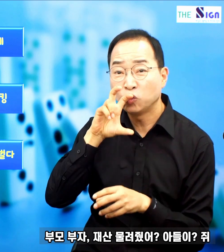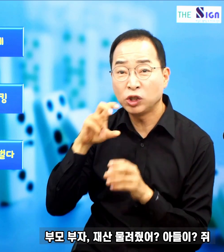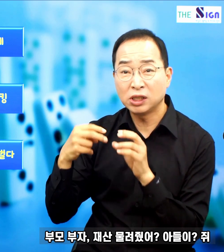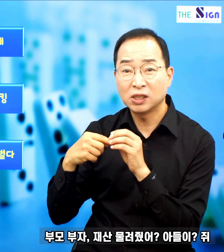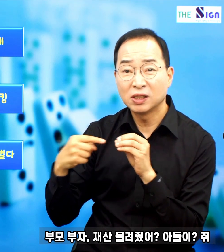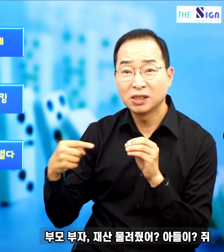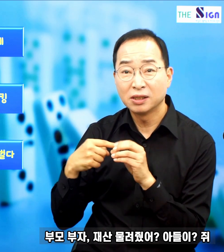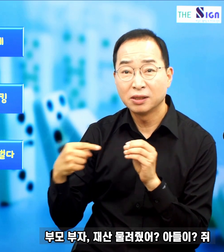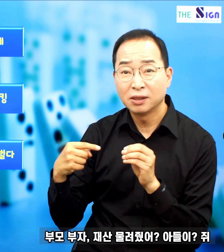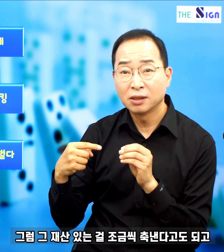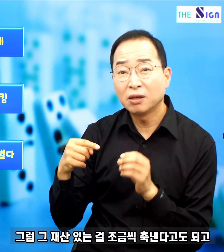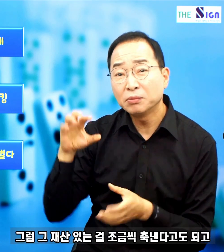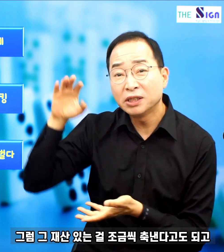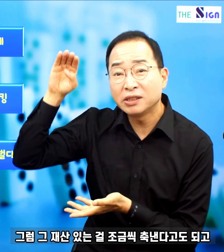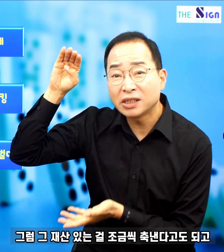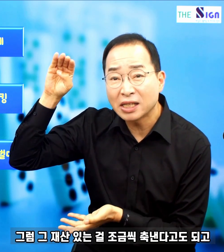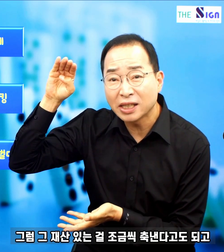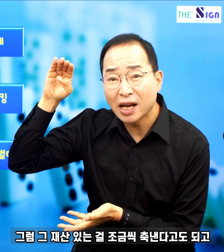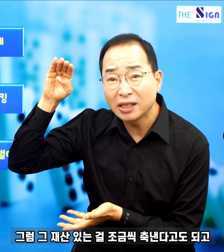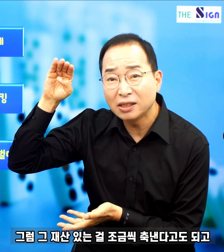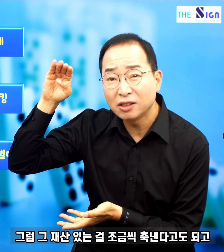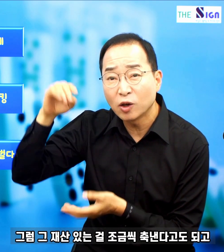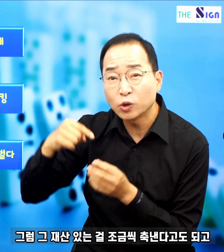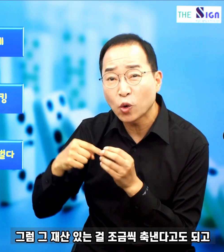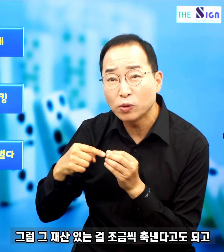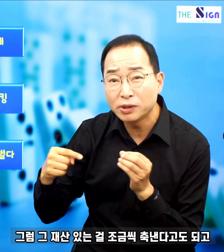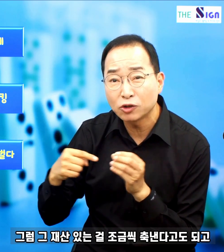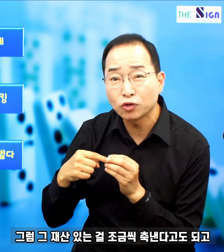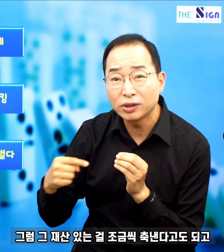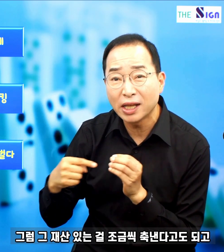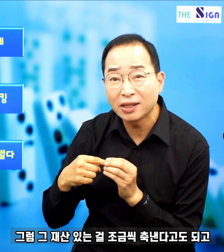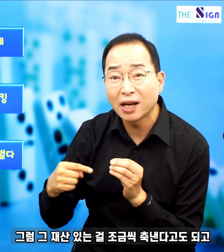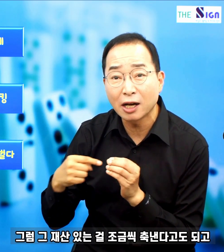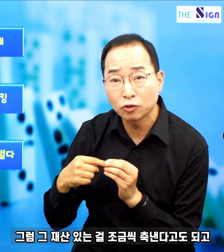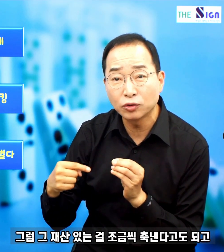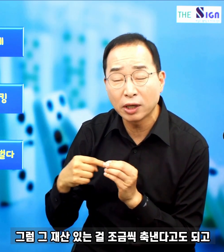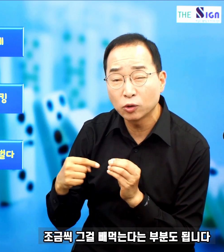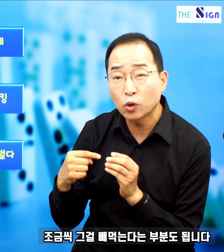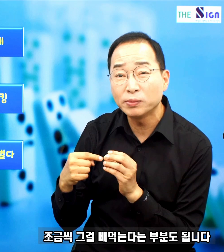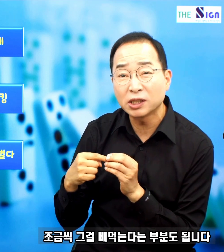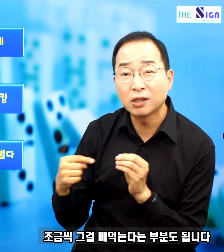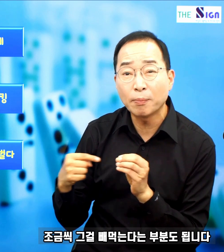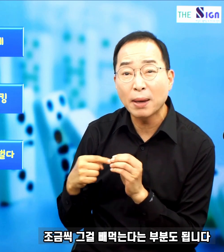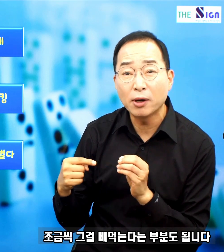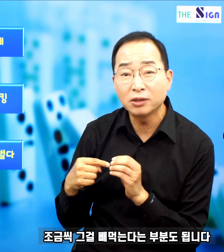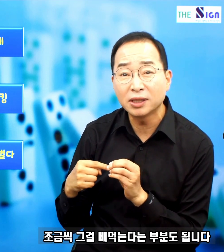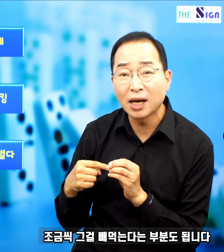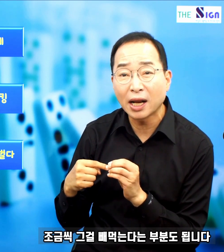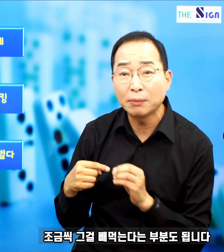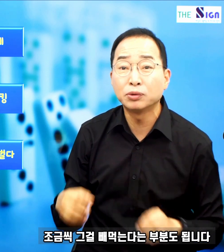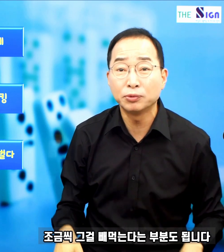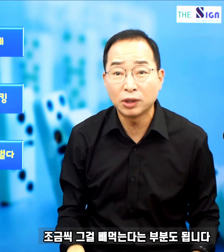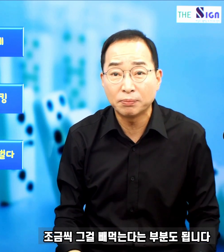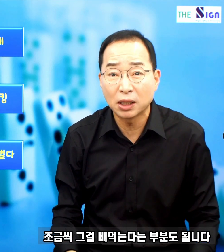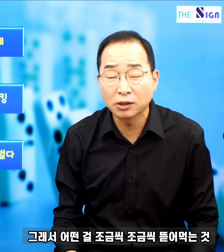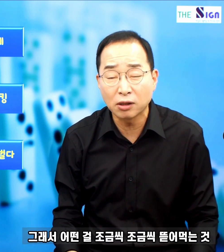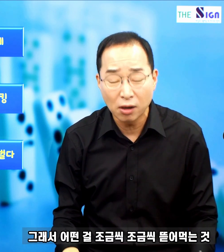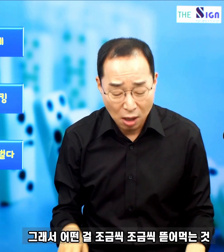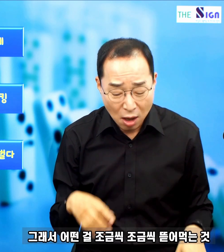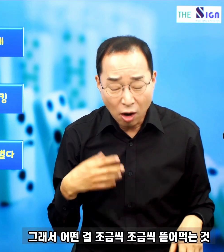쥐. 그럼 그 재산 있는 걸 조금씩 축낸다라고도 되고 조금씩 그걸 빼먹는다라는 부분도 됩니다. 그래서